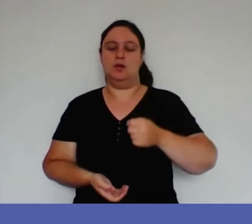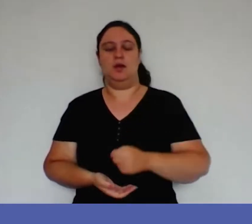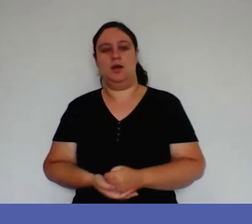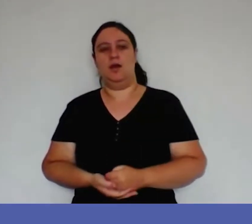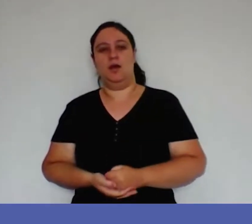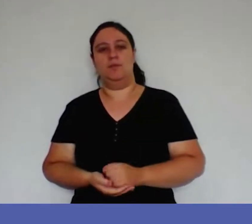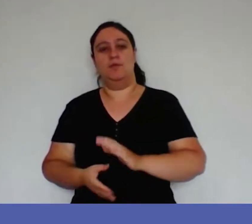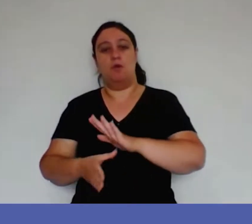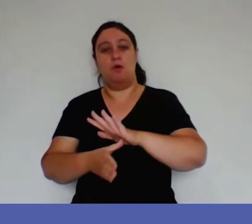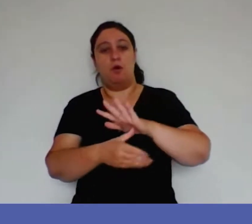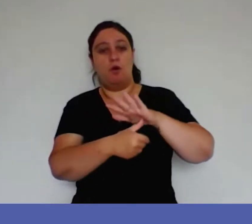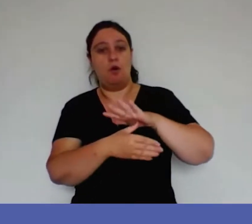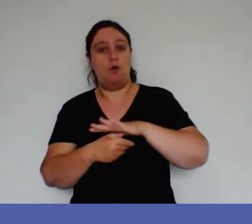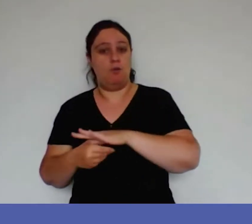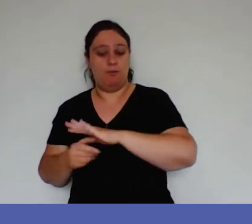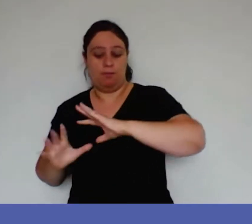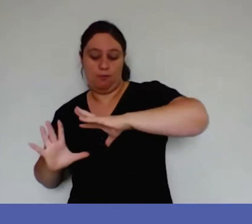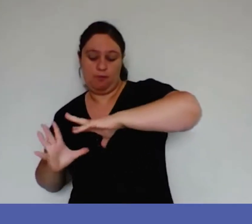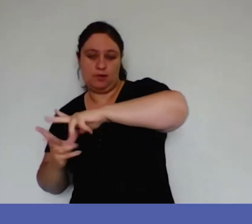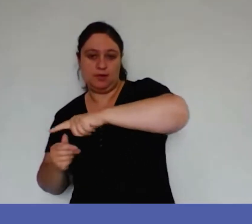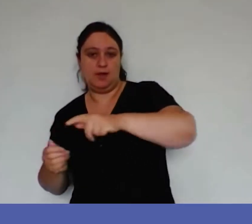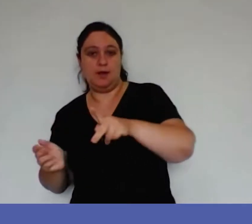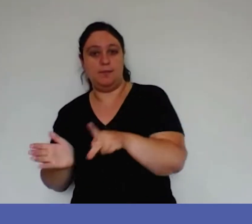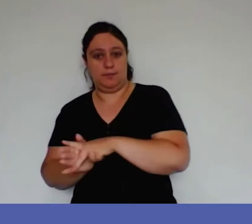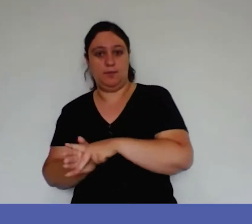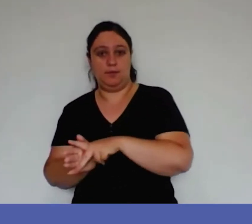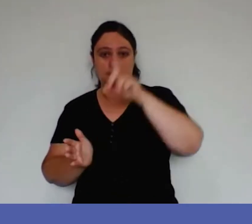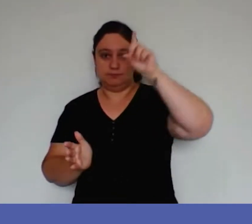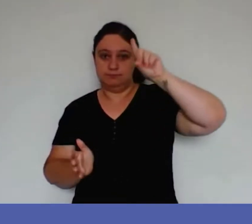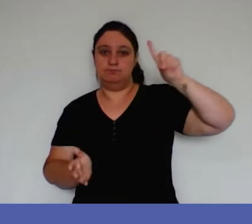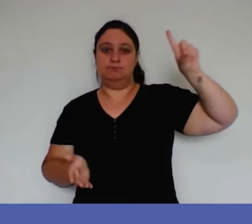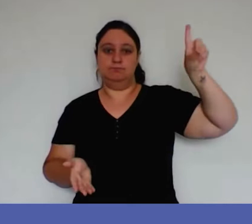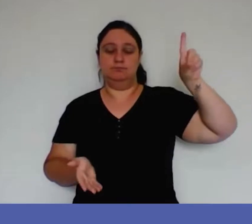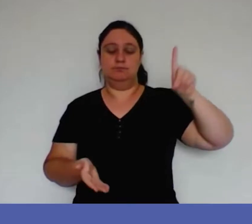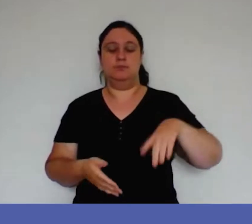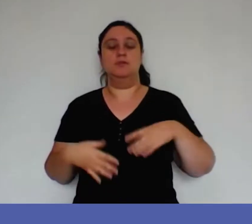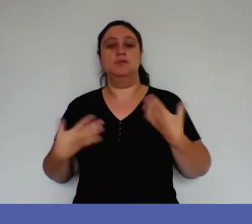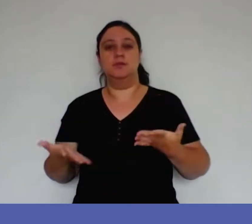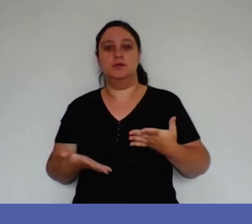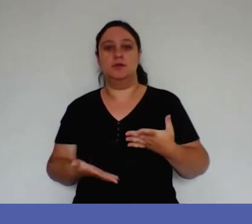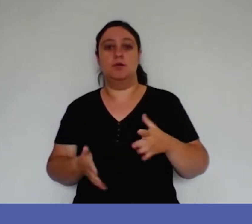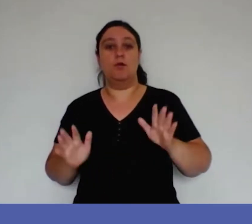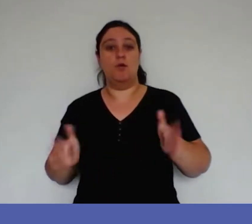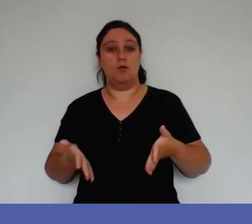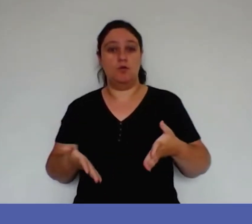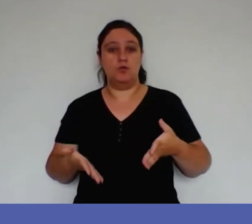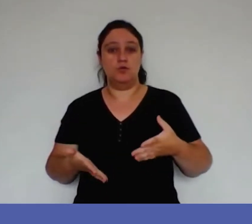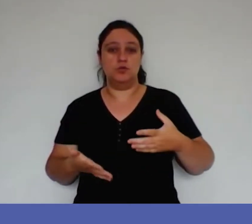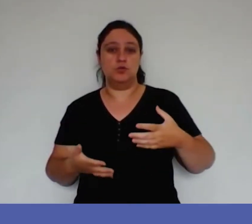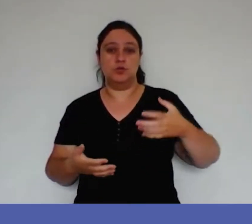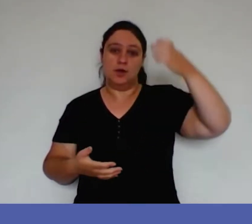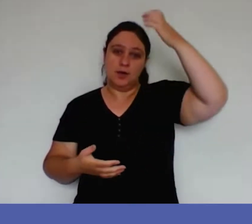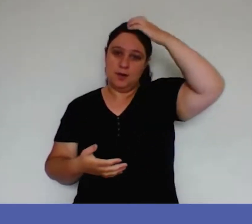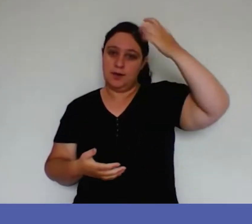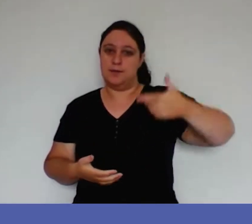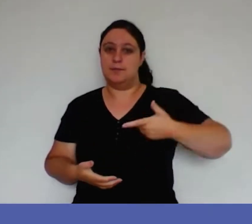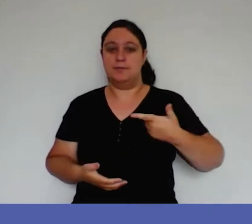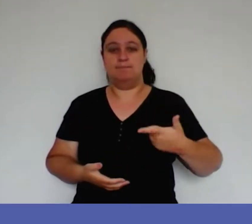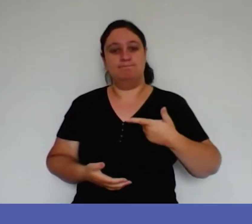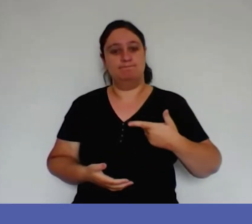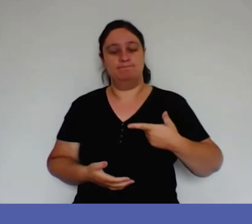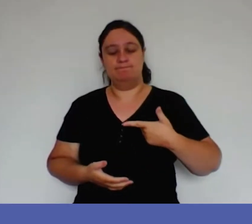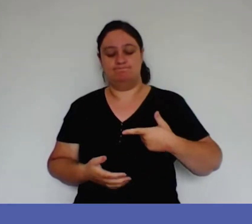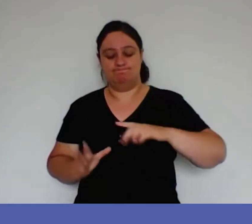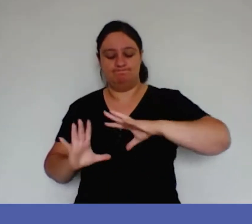essa terra para si, e ele é o príncipe desse mundo, e o mundo todo jaz no maligno.